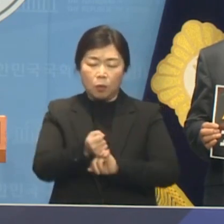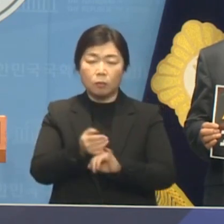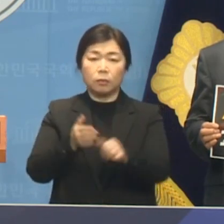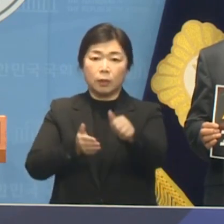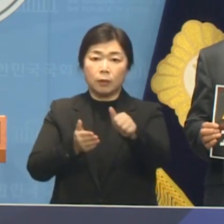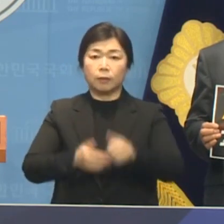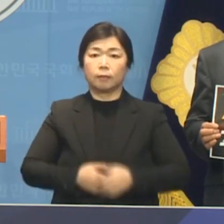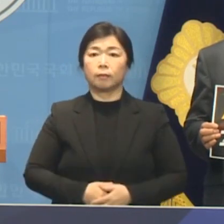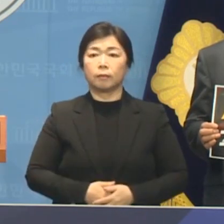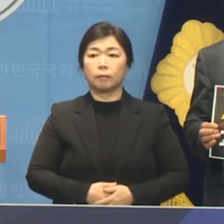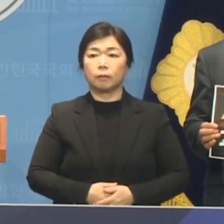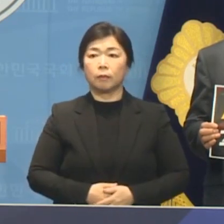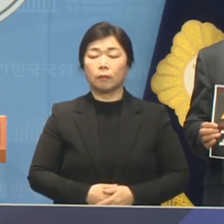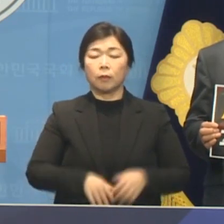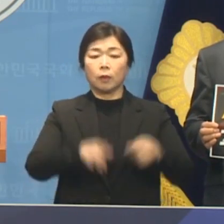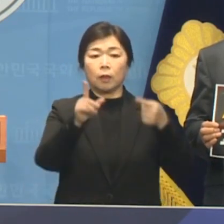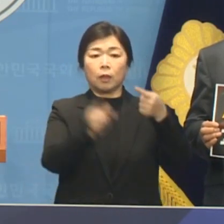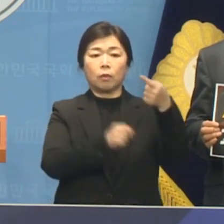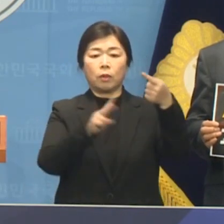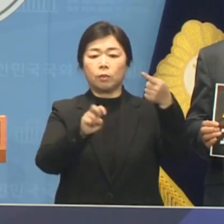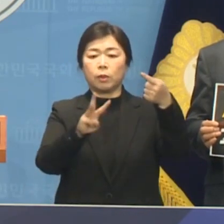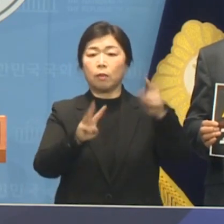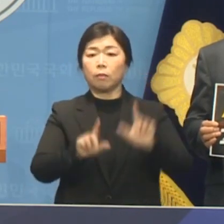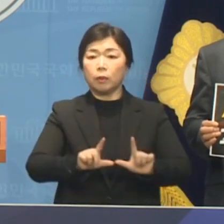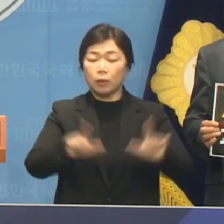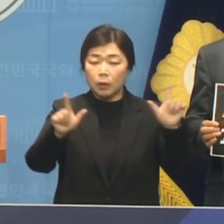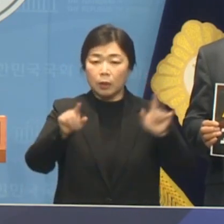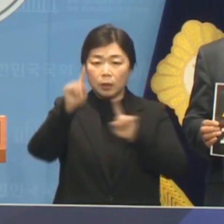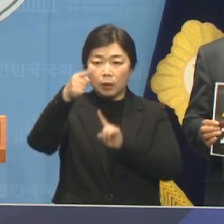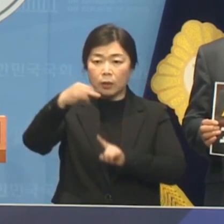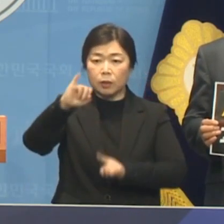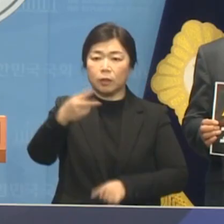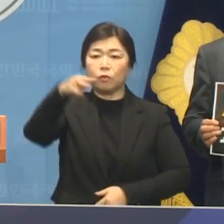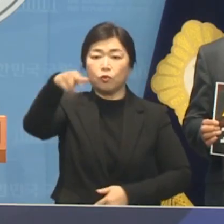바랍니다. 지난 1월 23일 이진숙